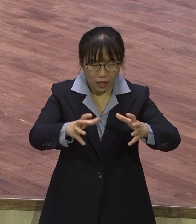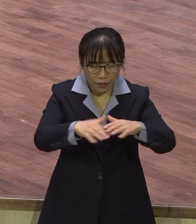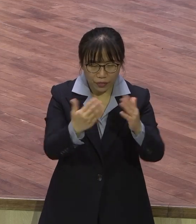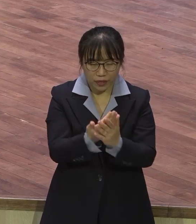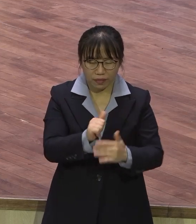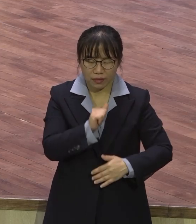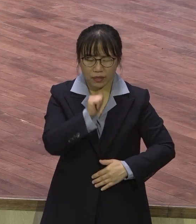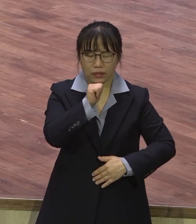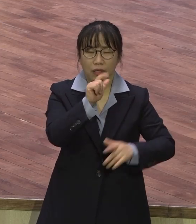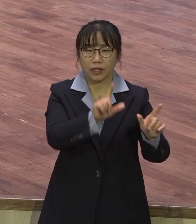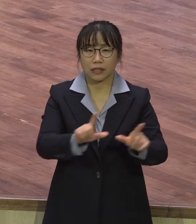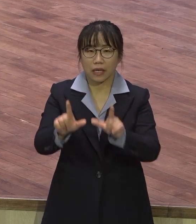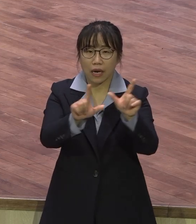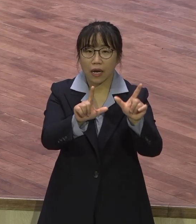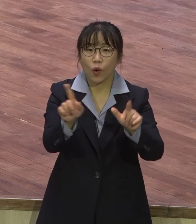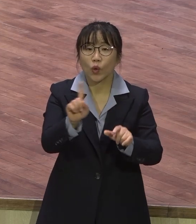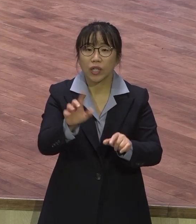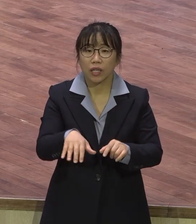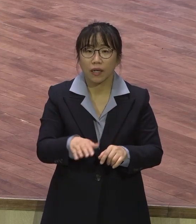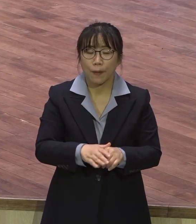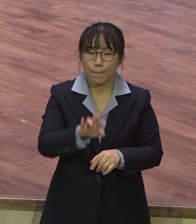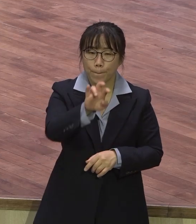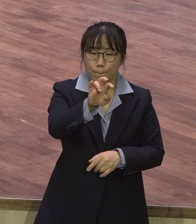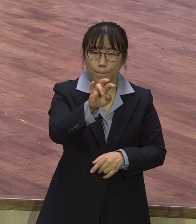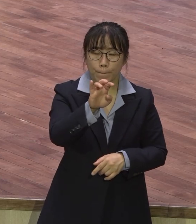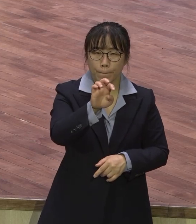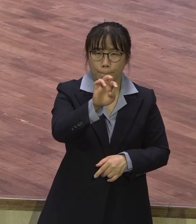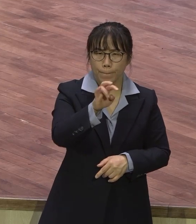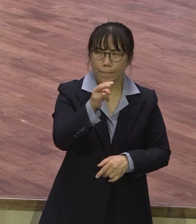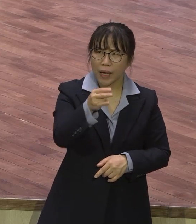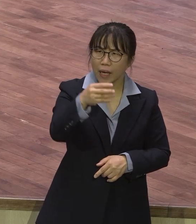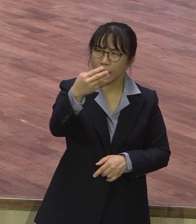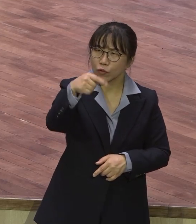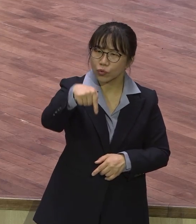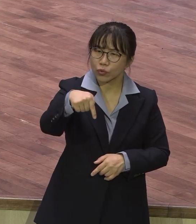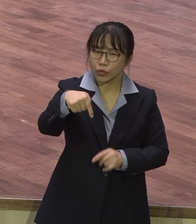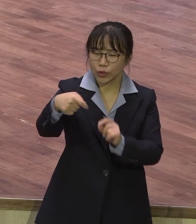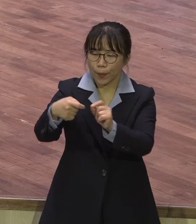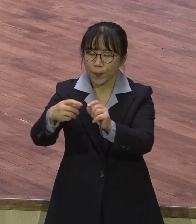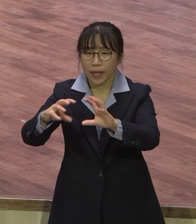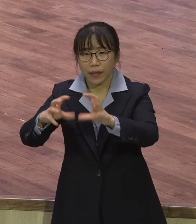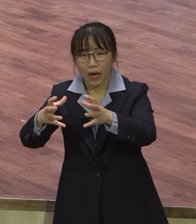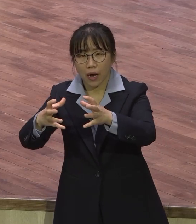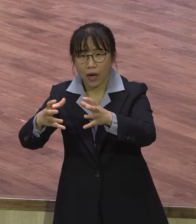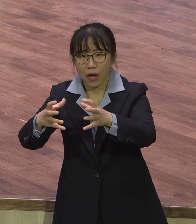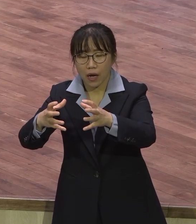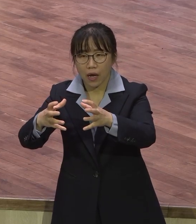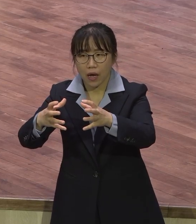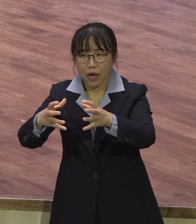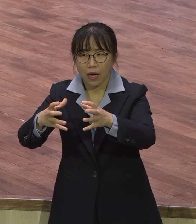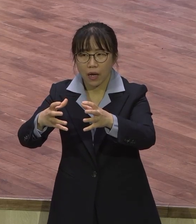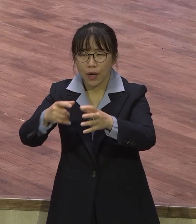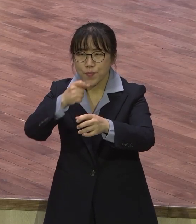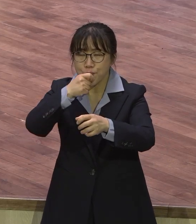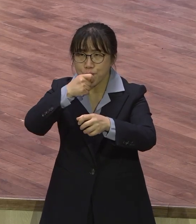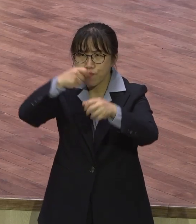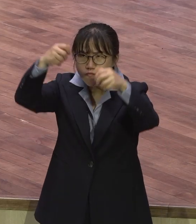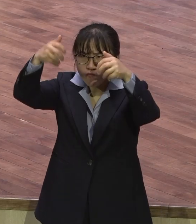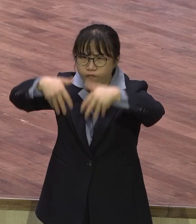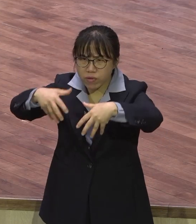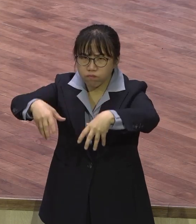심지어 그 어디 패러 페루 옆에 가보니까 백년 동안 비가 안 왔대요 백년이 넘도록